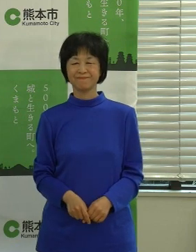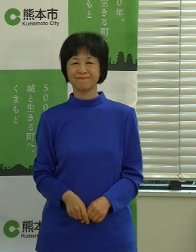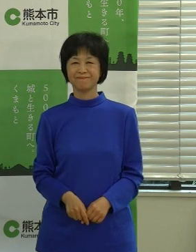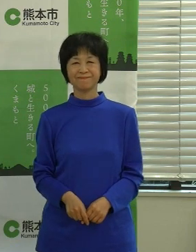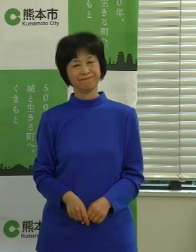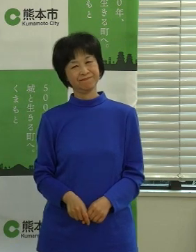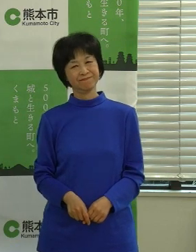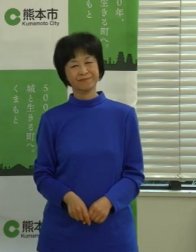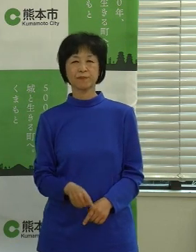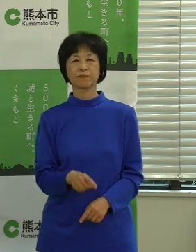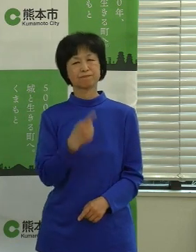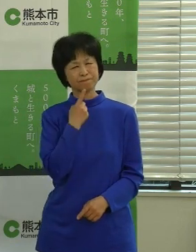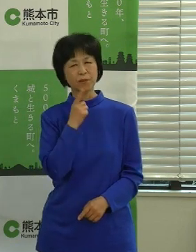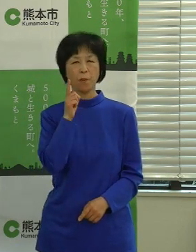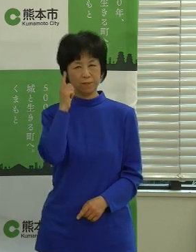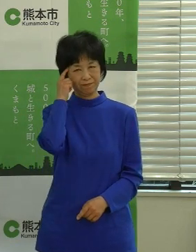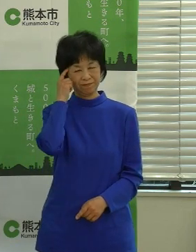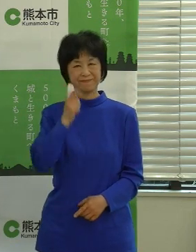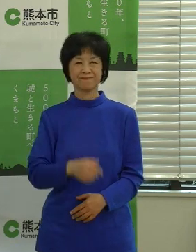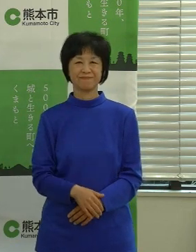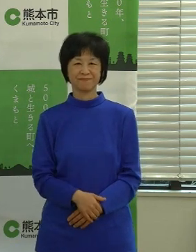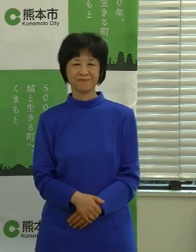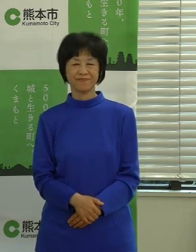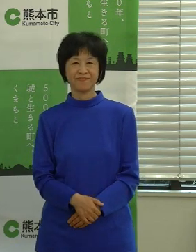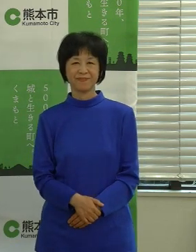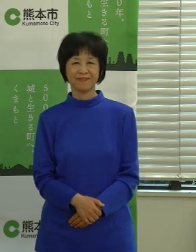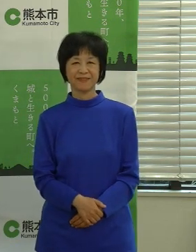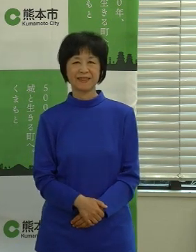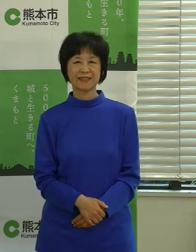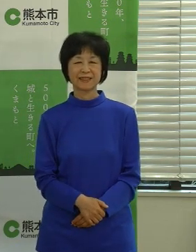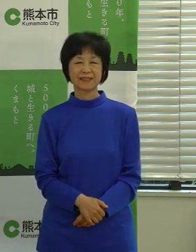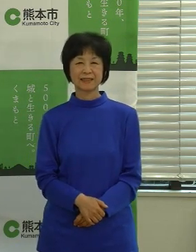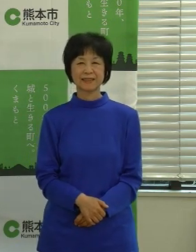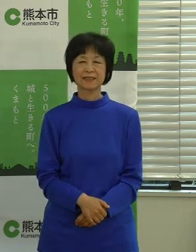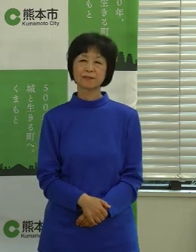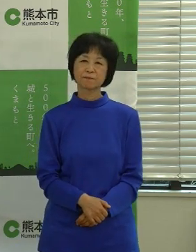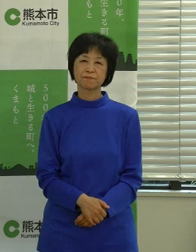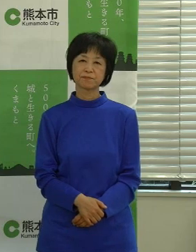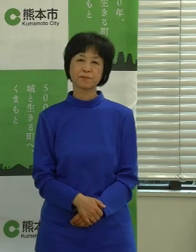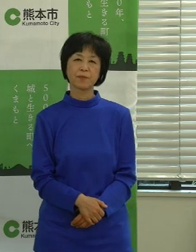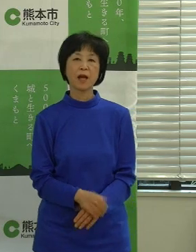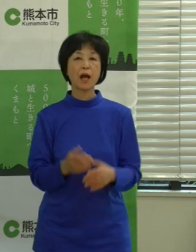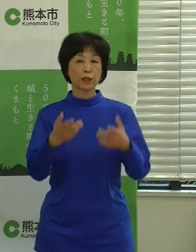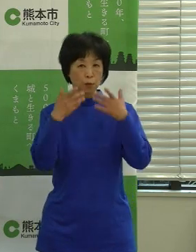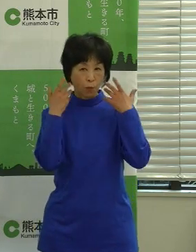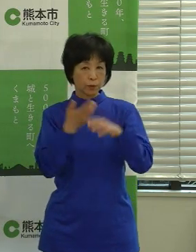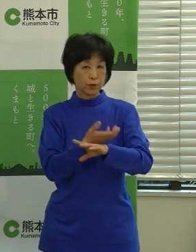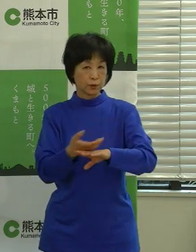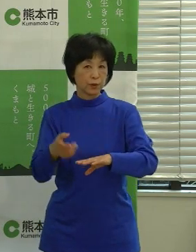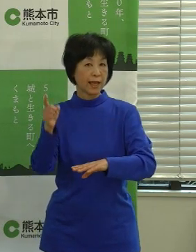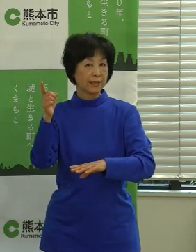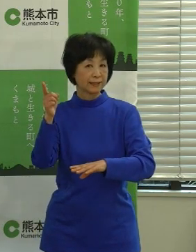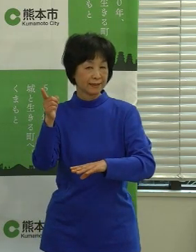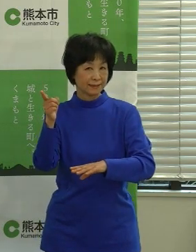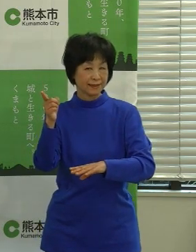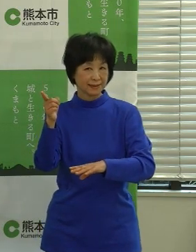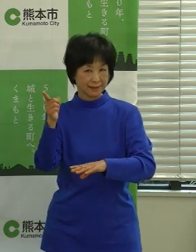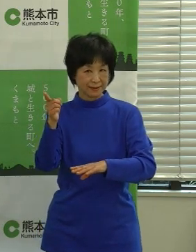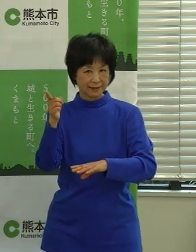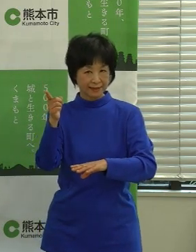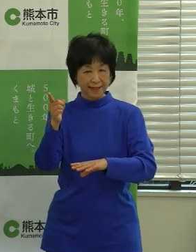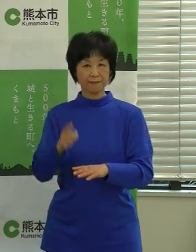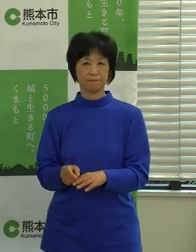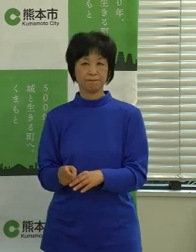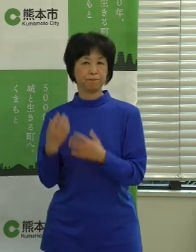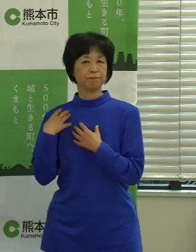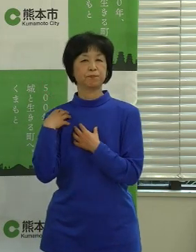いはあの例えばいいんではないかとか、いろんな話があったので、その辺はもう園の方 の, あのそういう体制にも